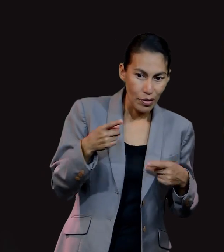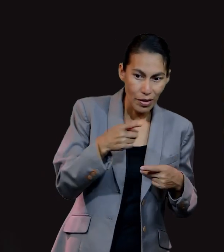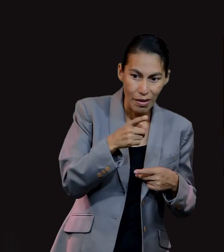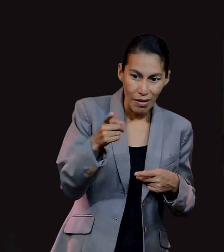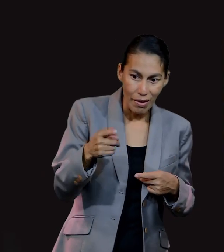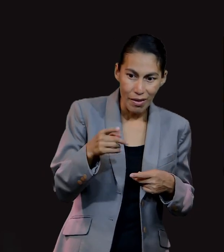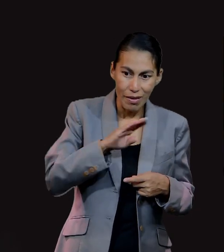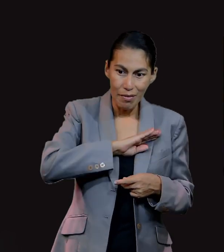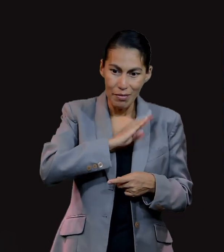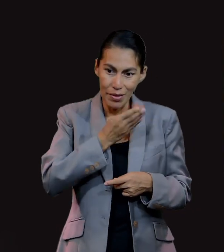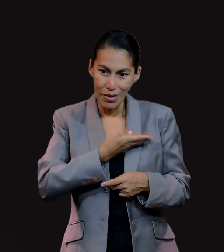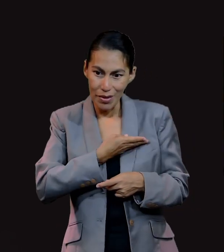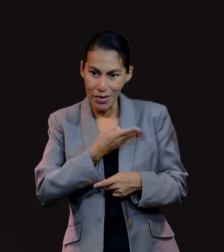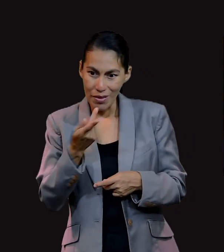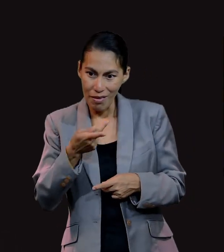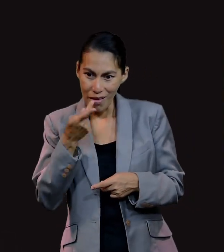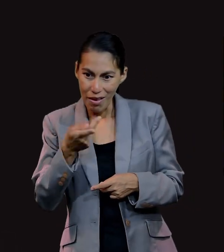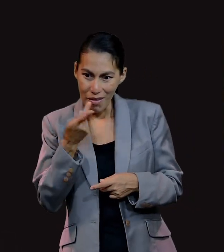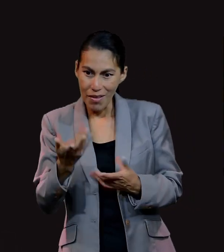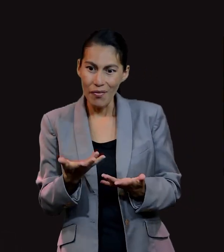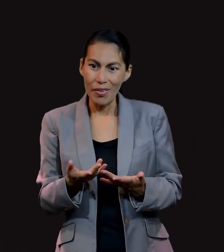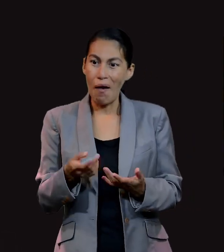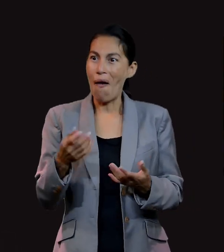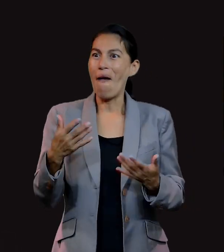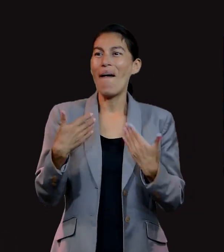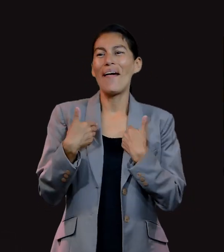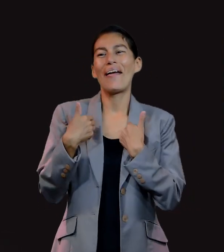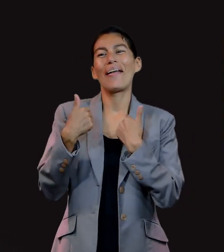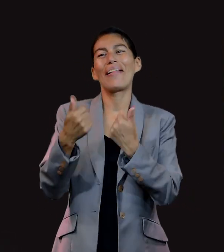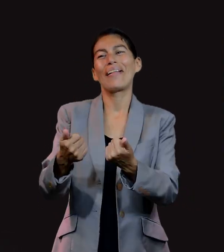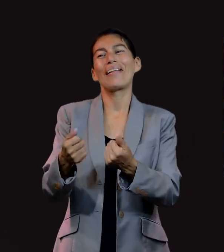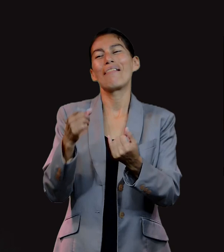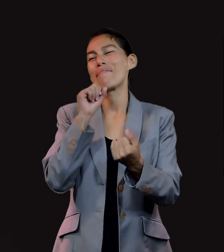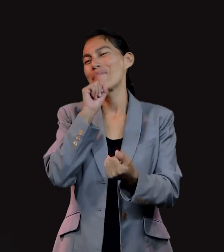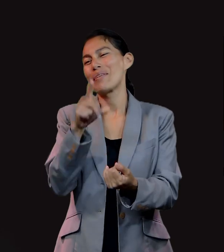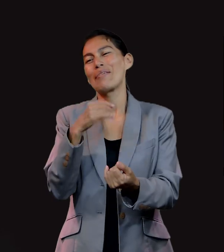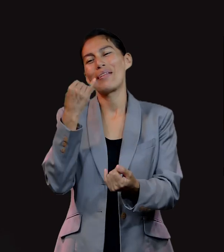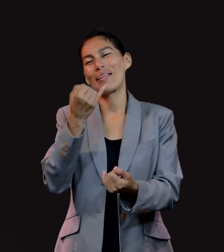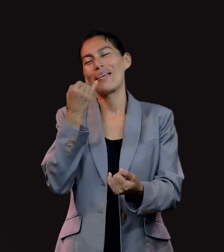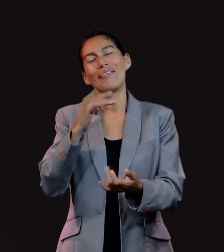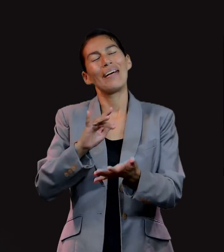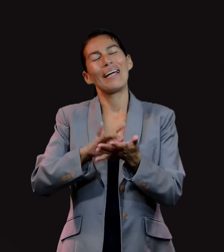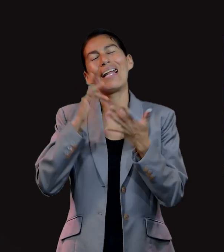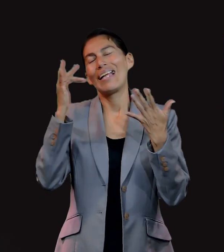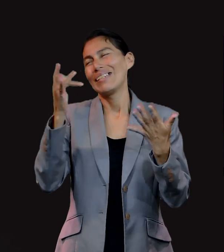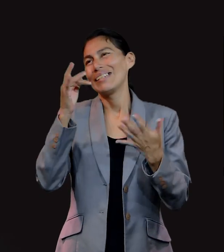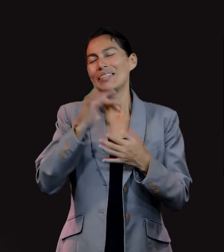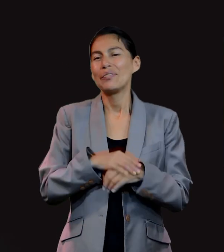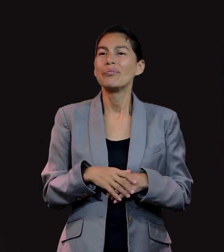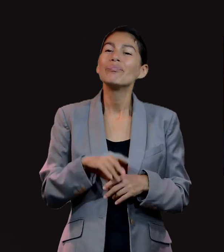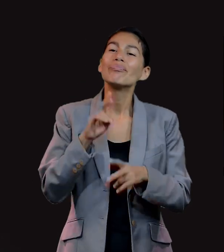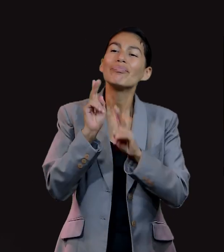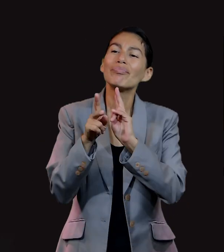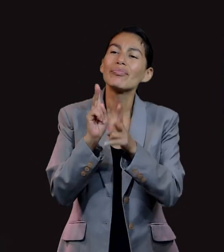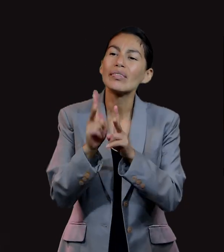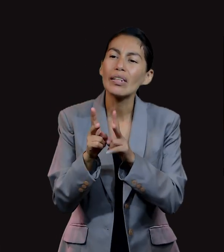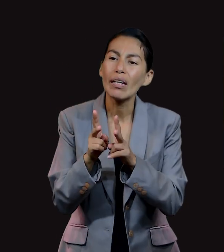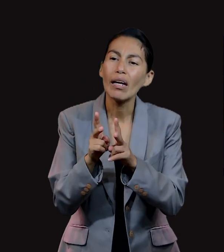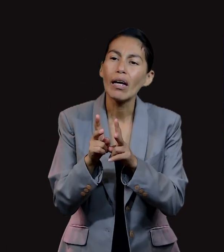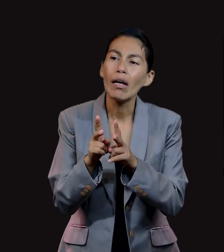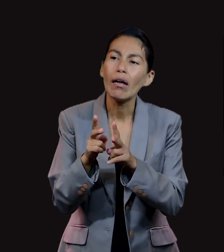vi a unos hispanos y me alegré y dije wow ya encontré quienes por lo menos pueden entender el idioma y